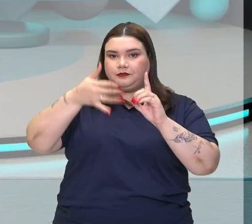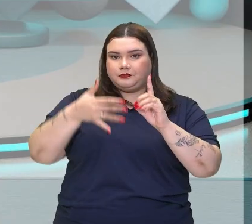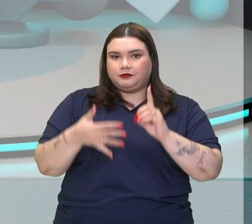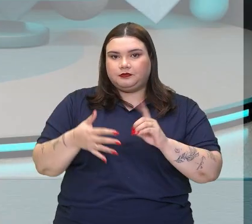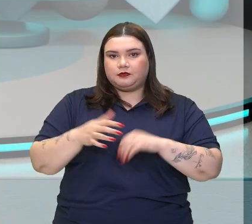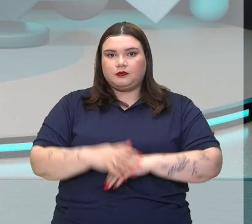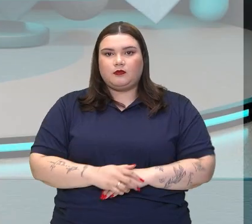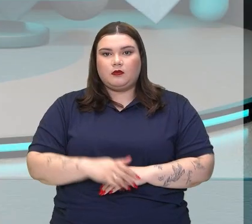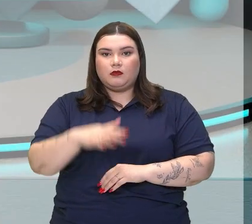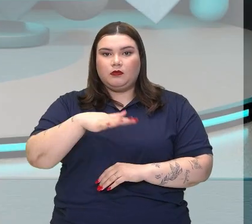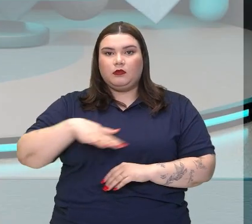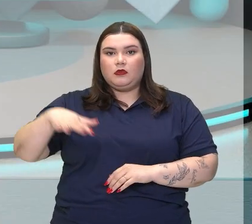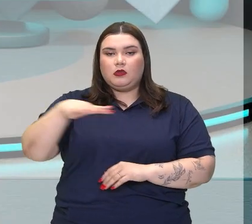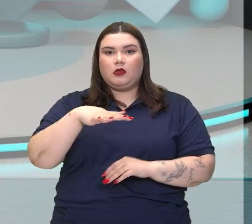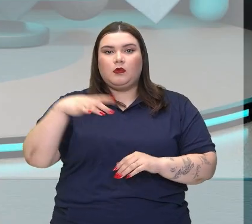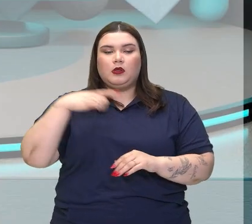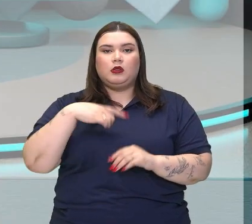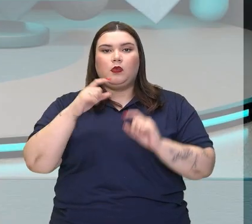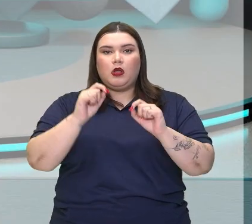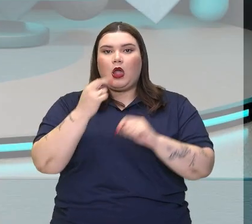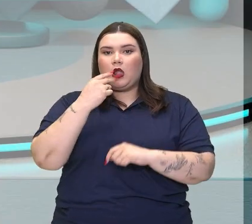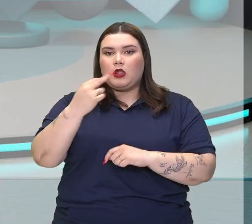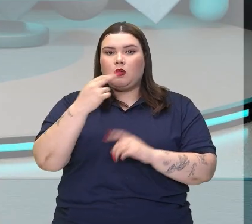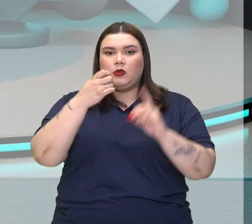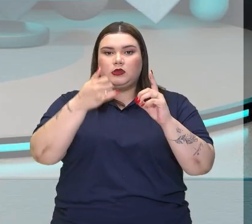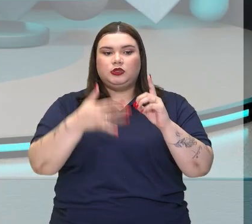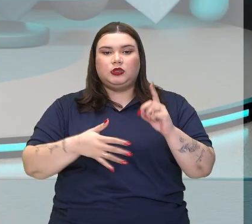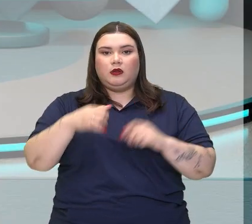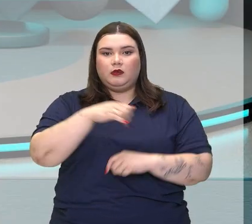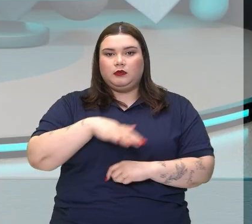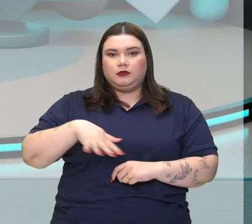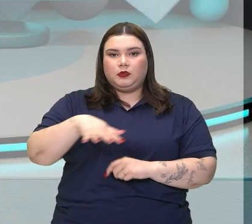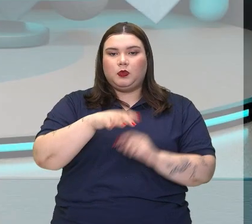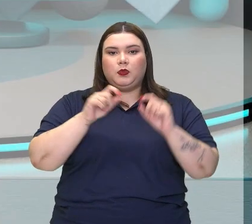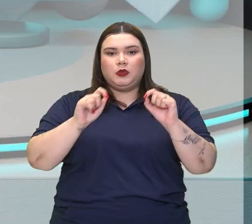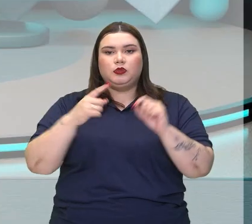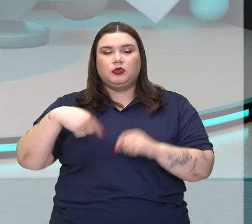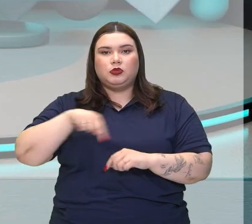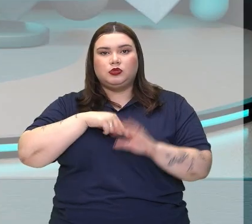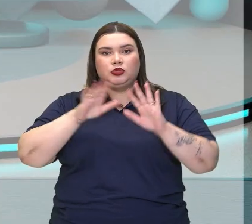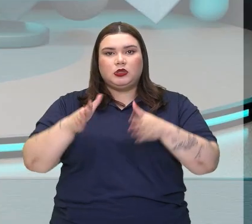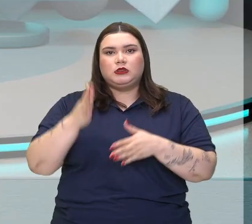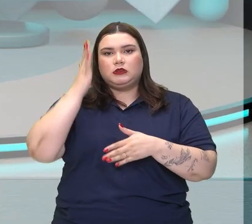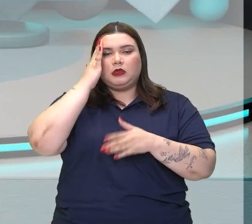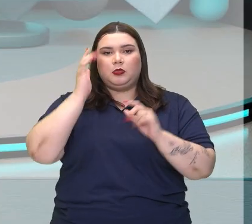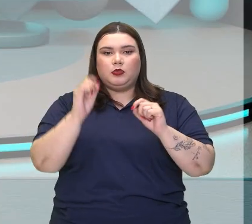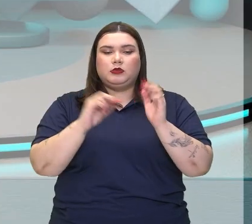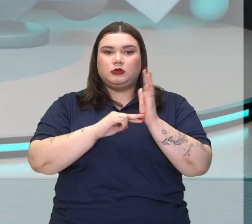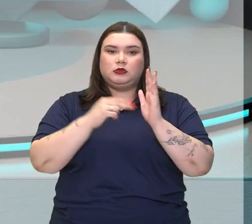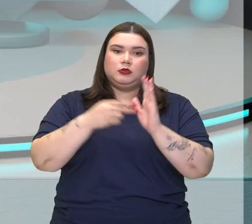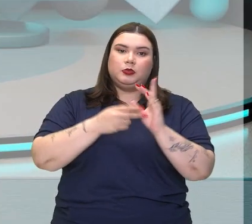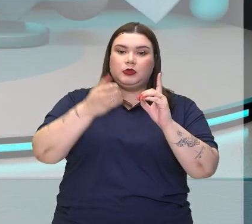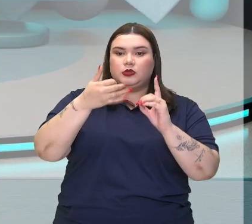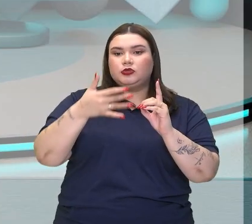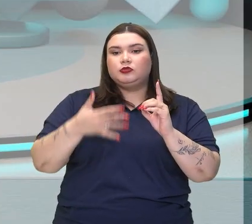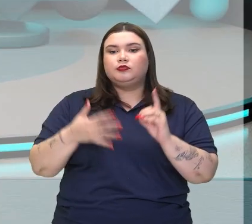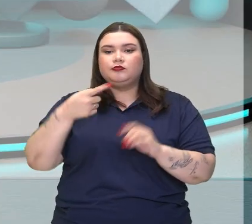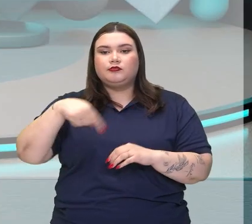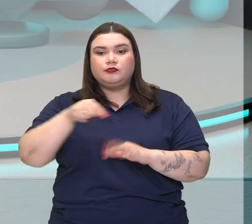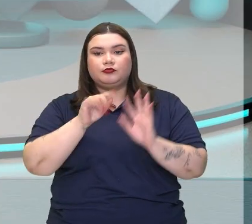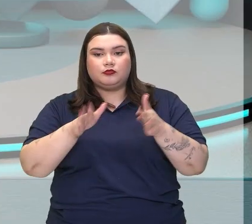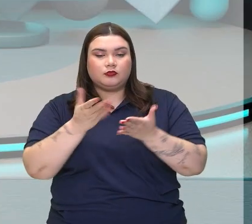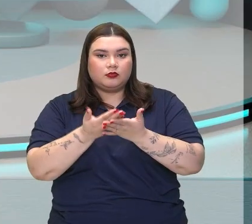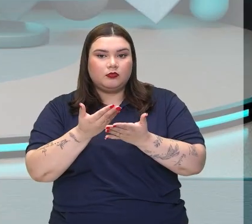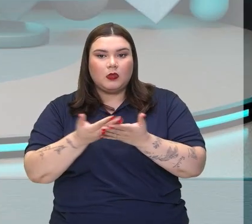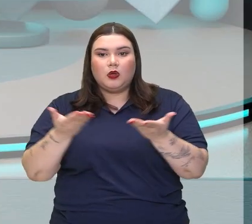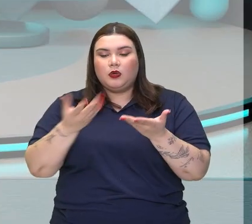ambiente descrito por meio da língua. O que já sabemos sobre descrição? Possivelmente você já ouviu falar do conceito descrição e agora a